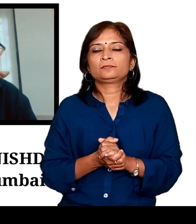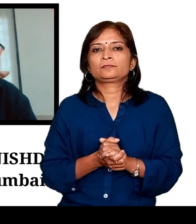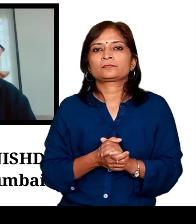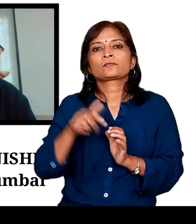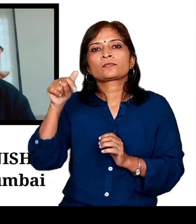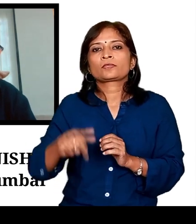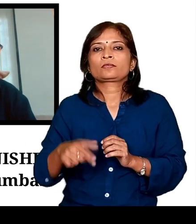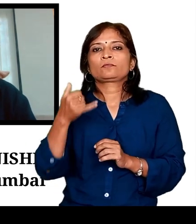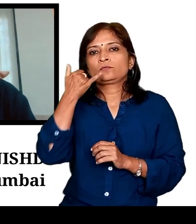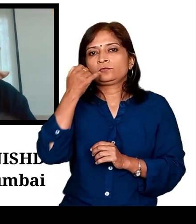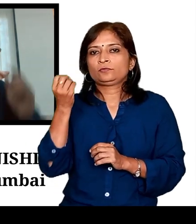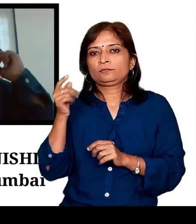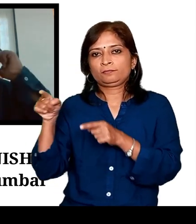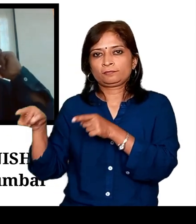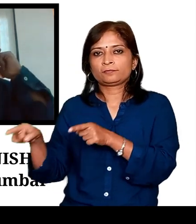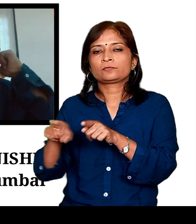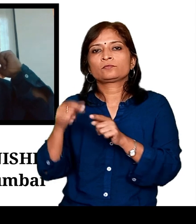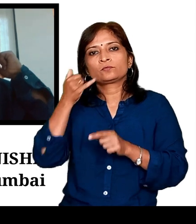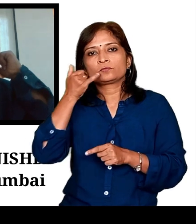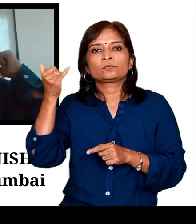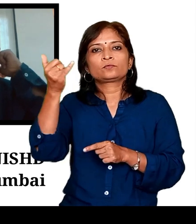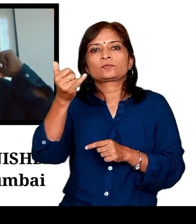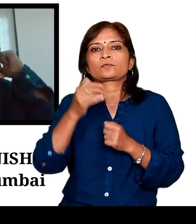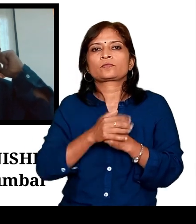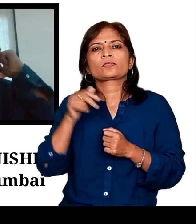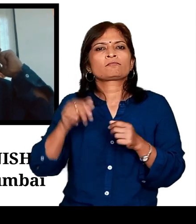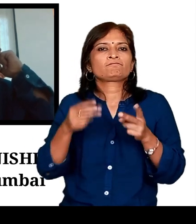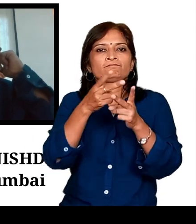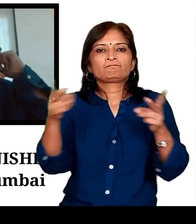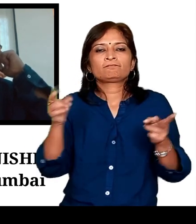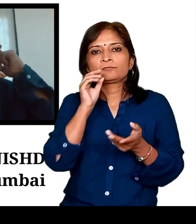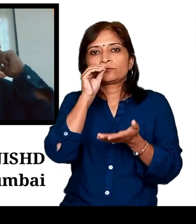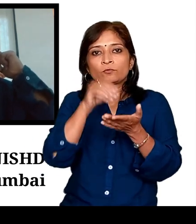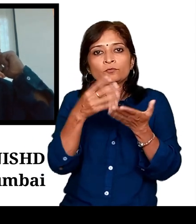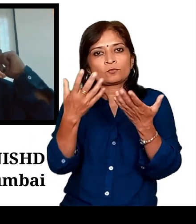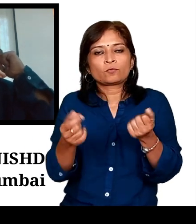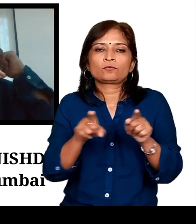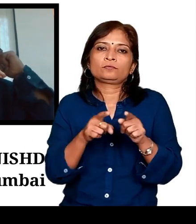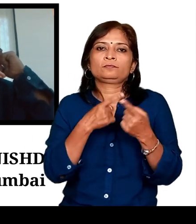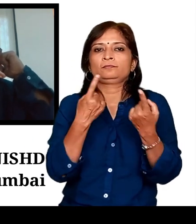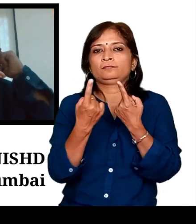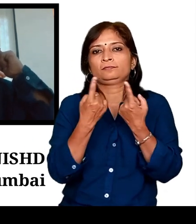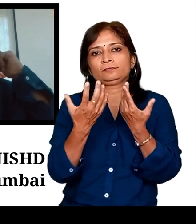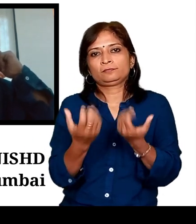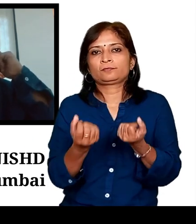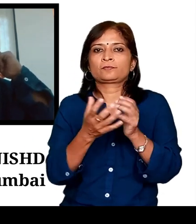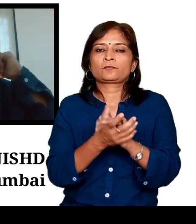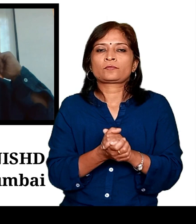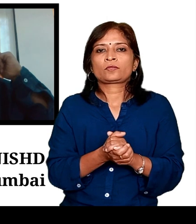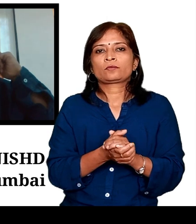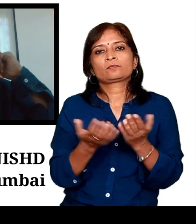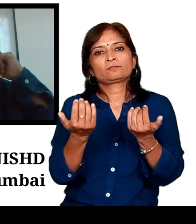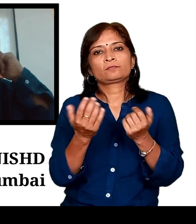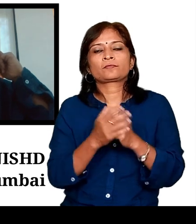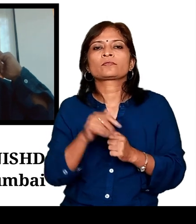इस टोल फ्री नंबर पे डायल करके विभिन्न प्रकार की इंफॉर्मेशन ले सकते हैं। तो इंफॉर्मेशन हर